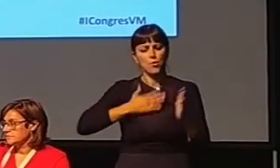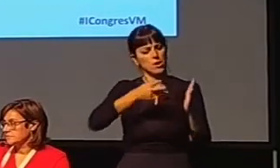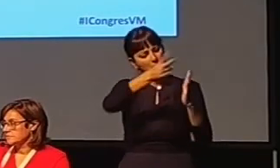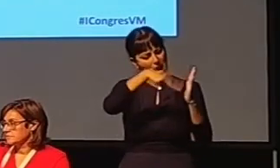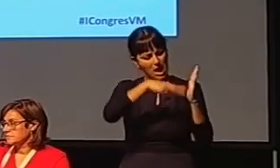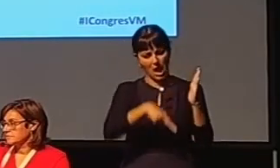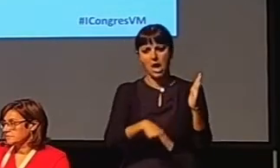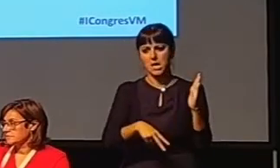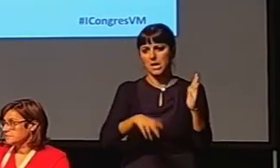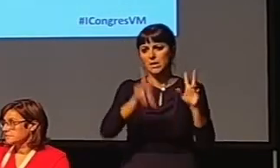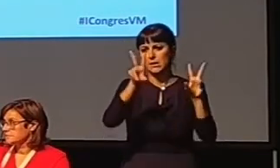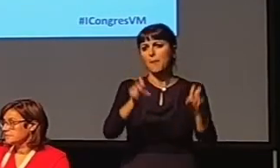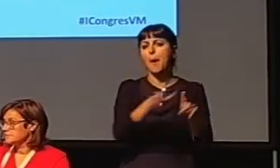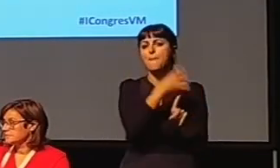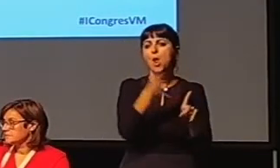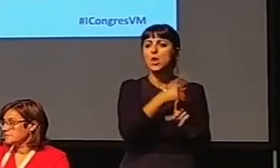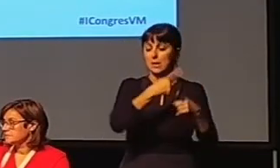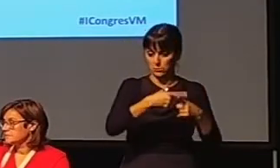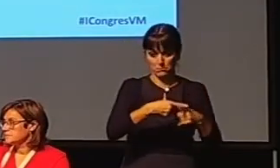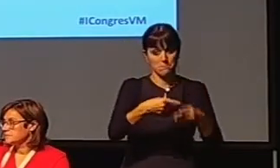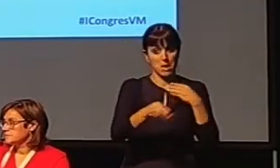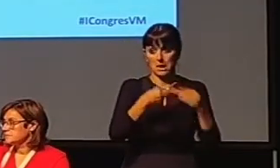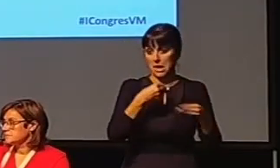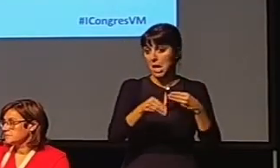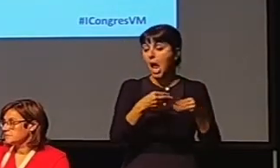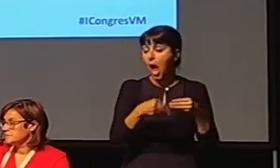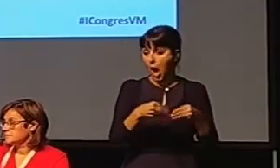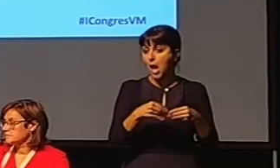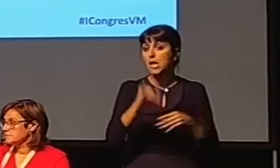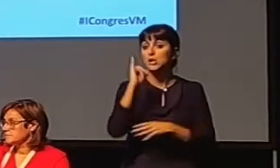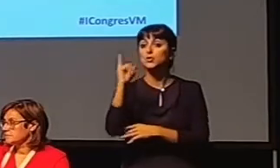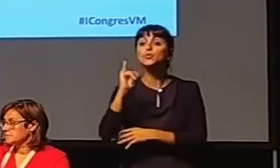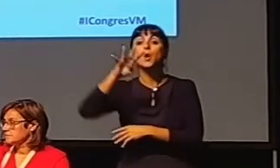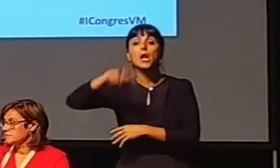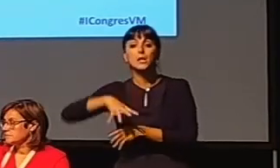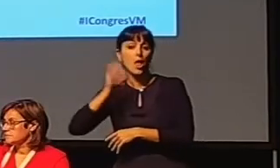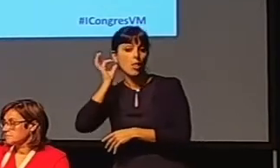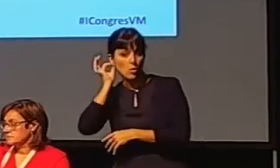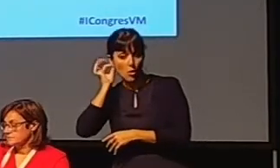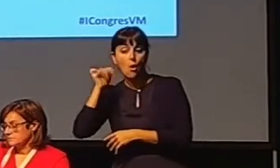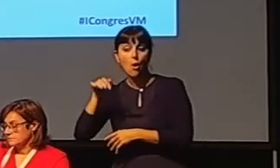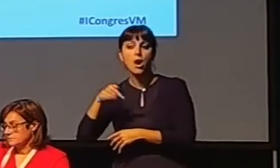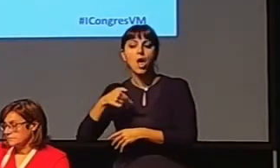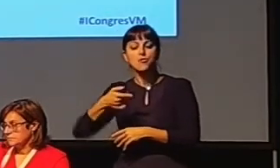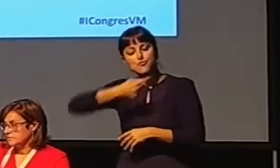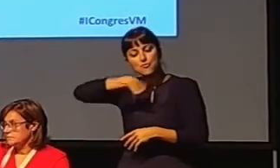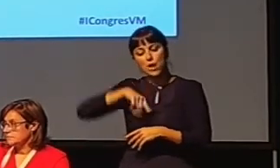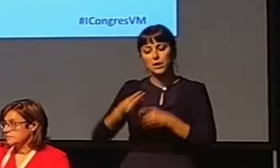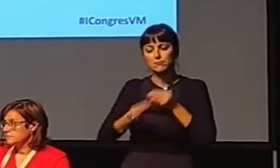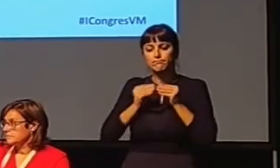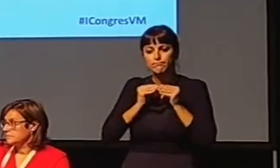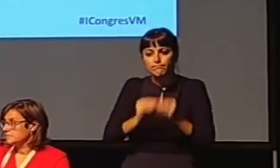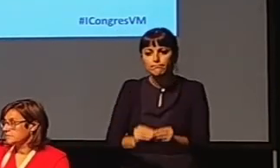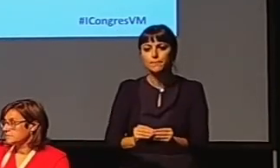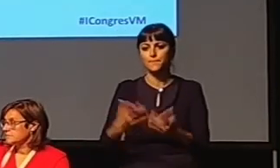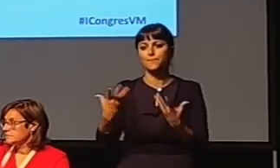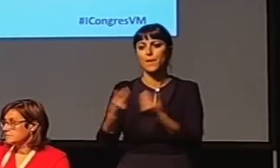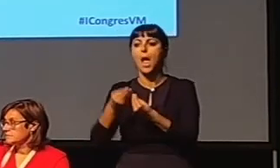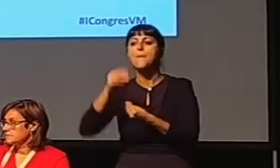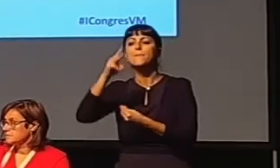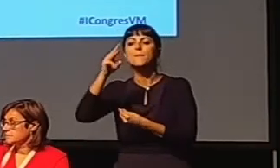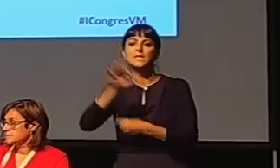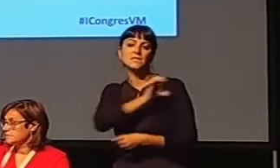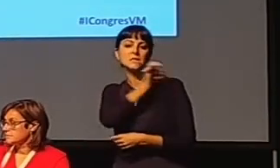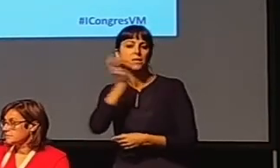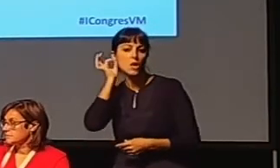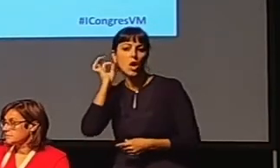sexuals que us convido a llegir-ho, que és un material que té l'Institut Català de les Dones que vam fer amb la Patxili Toledo, en